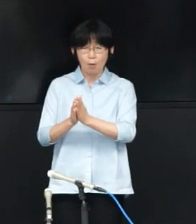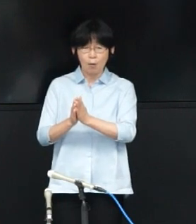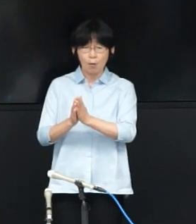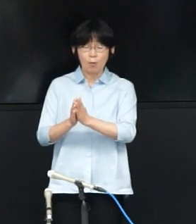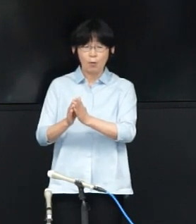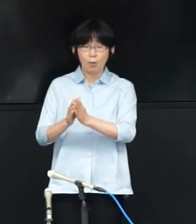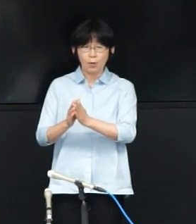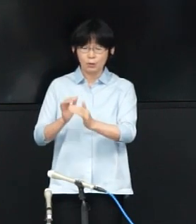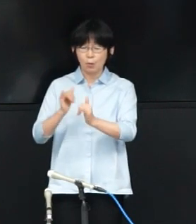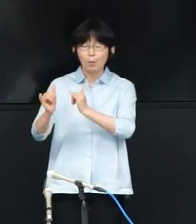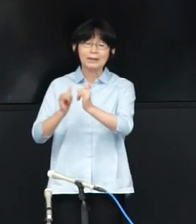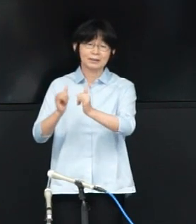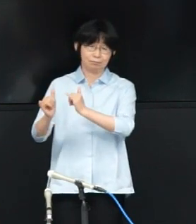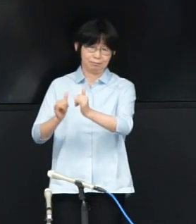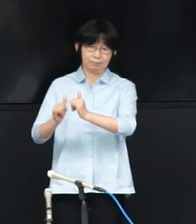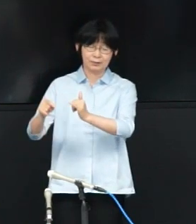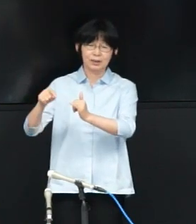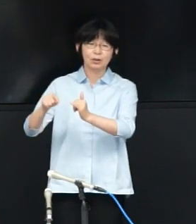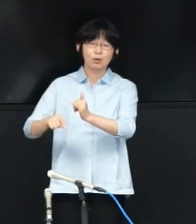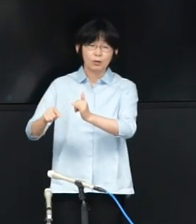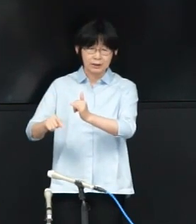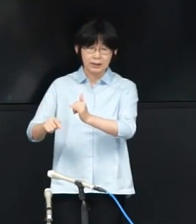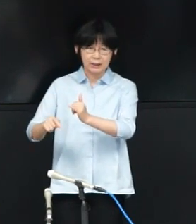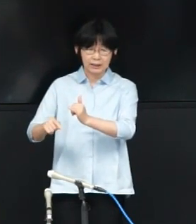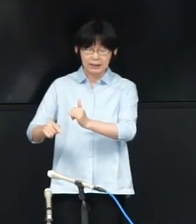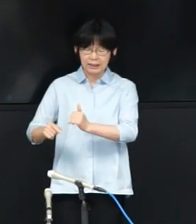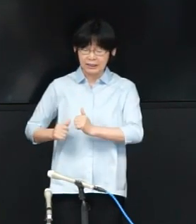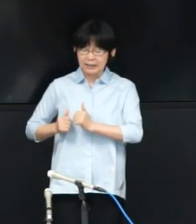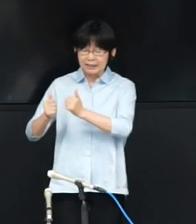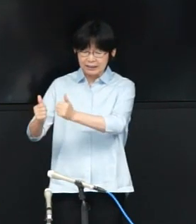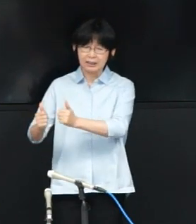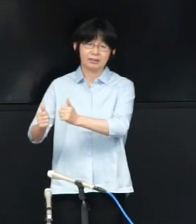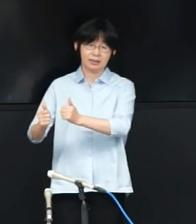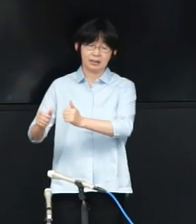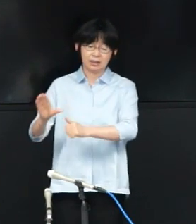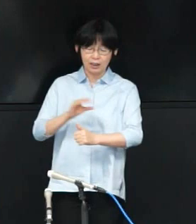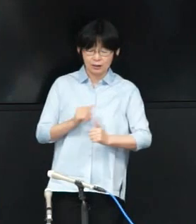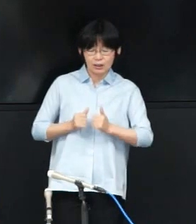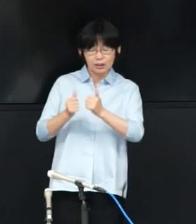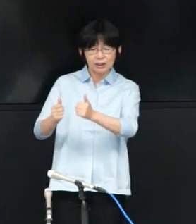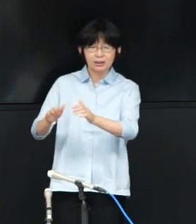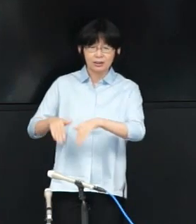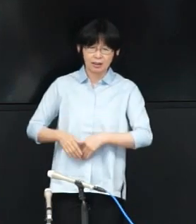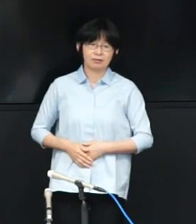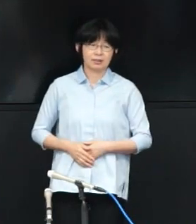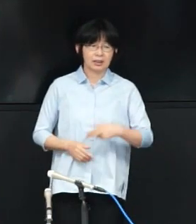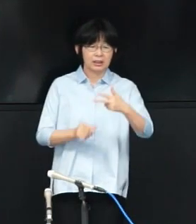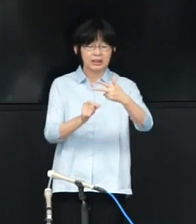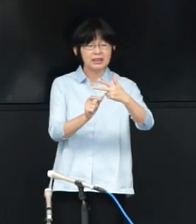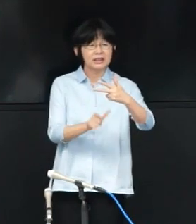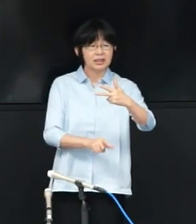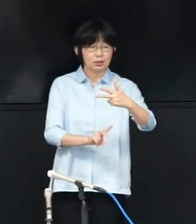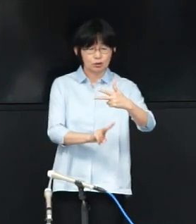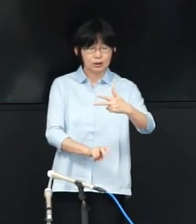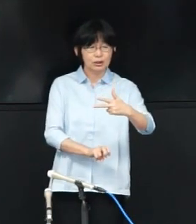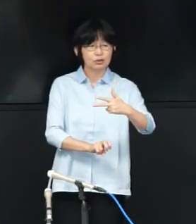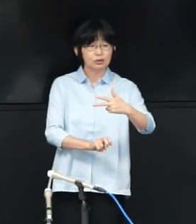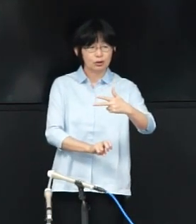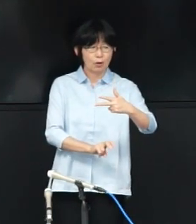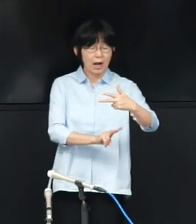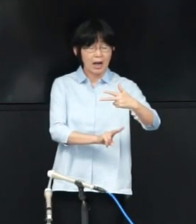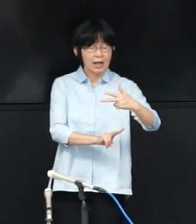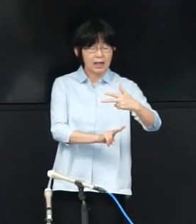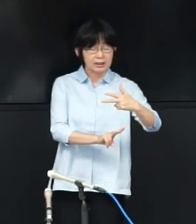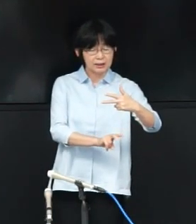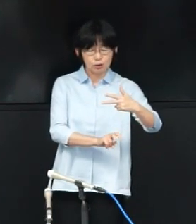で、それぞれ日帰りでお出かけになられております。で、7月20日から22日は福岡市の学